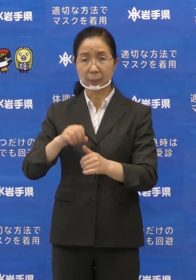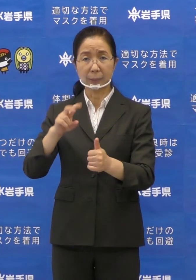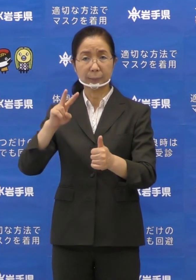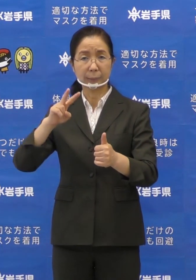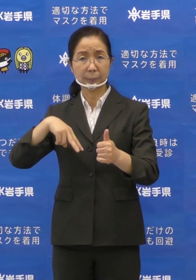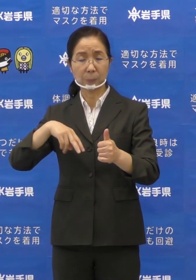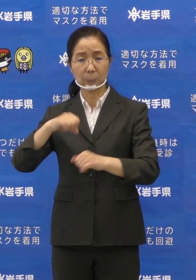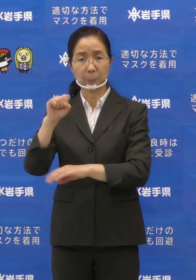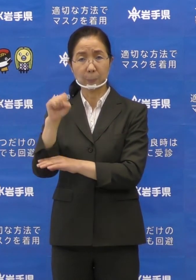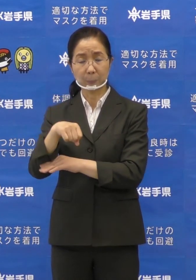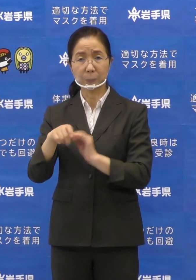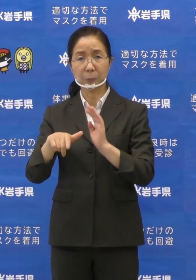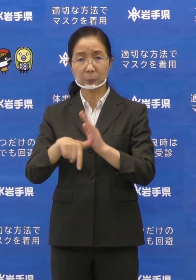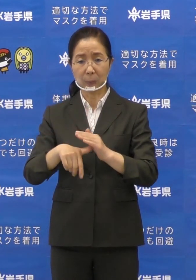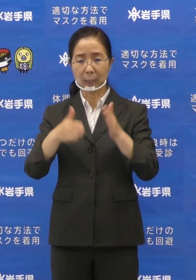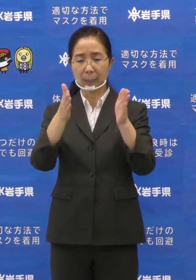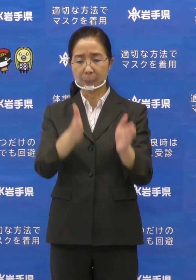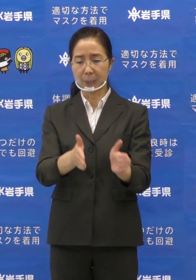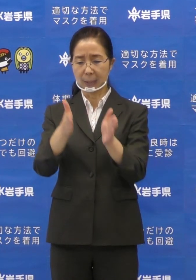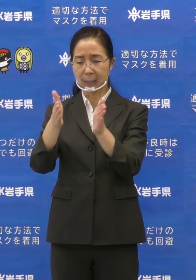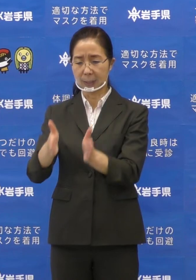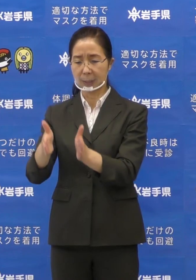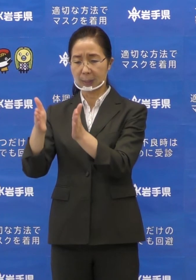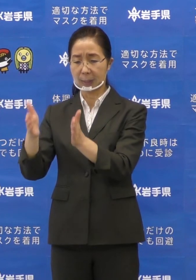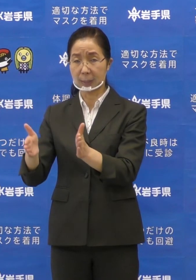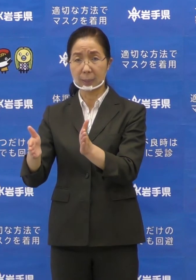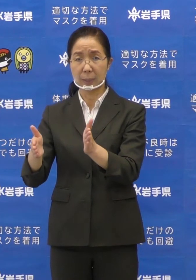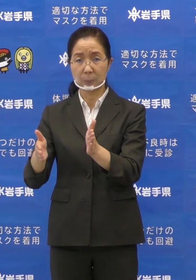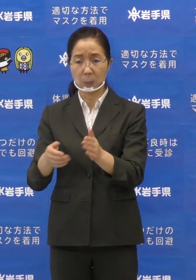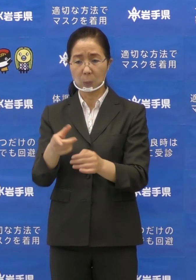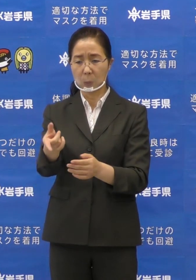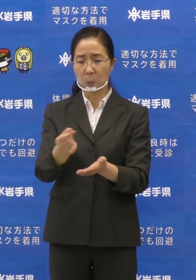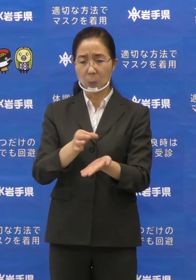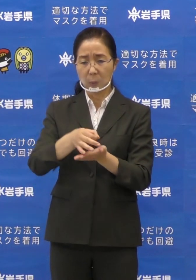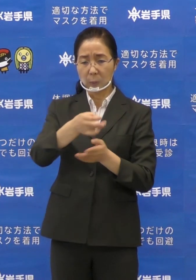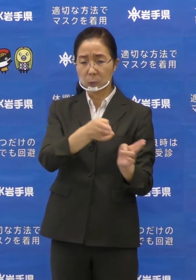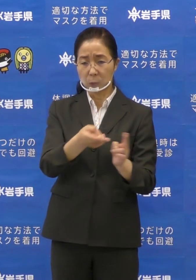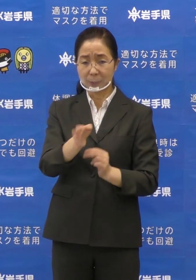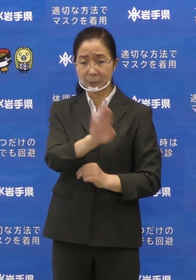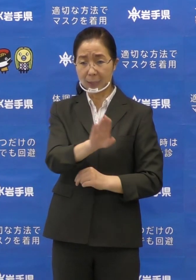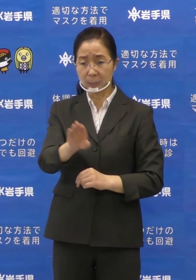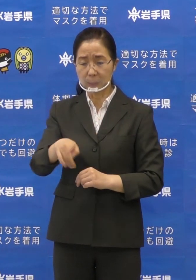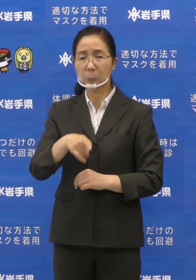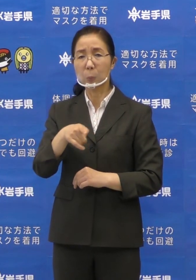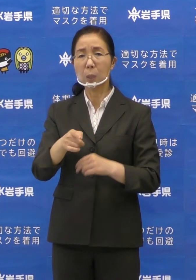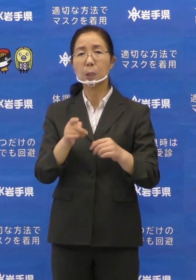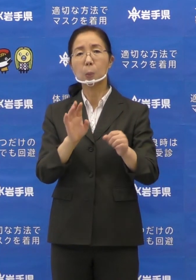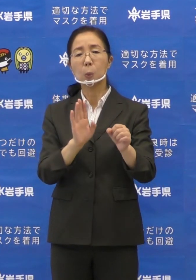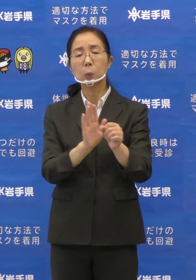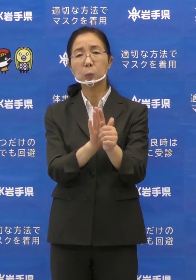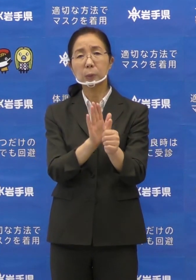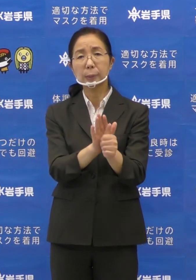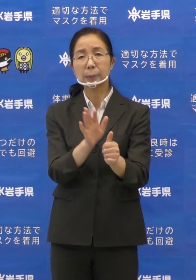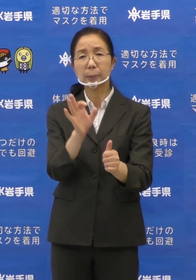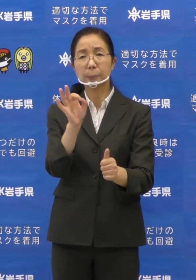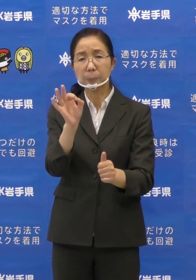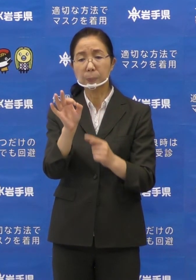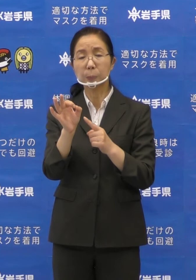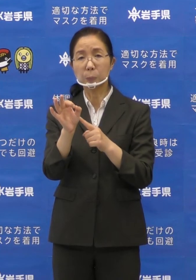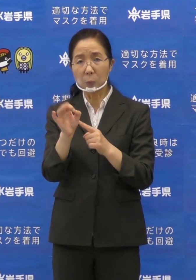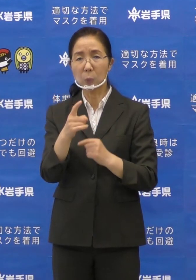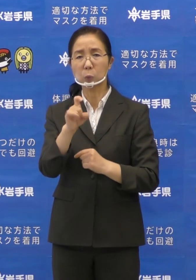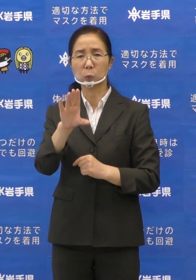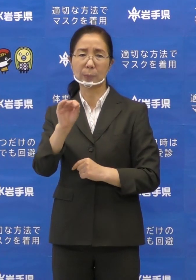のこのパーティションの導入などに関する費用の支援、これも10万円規模で行っています